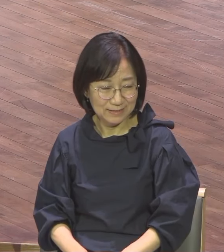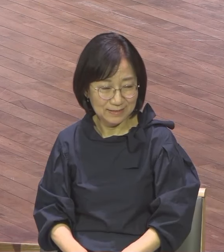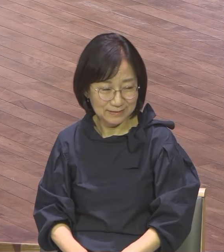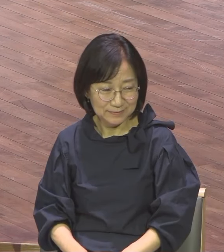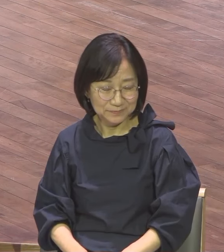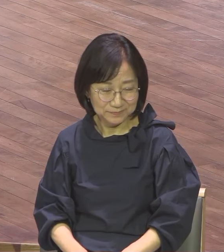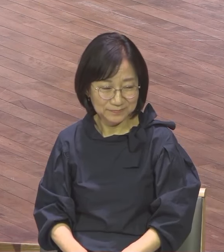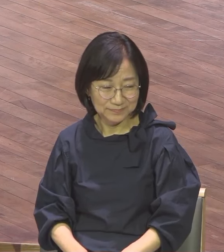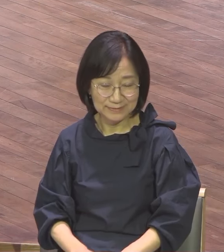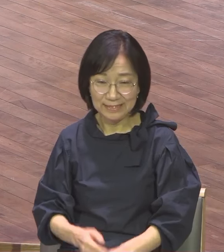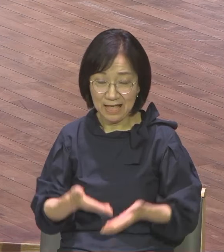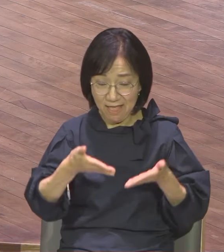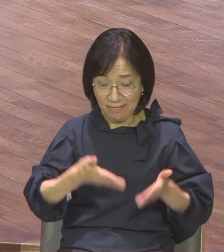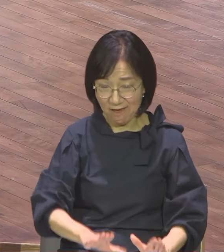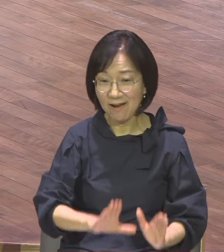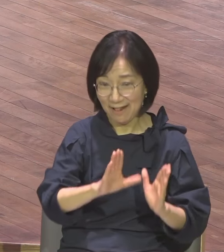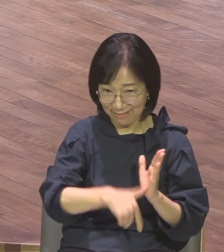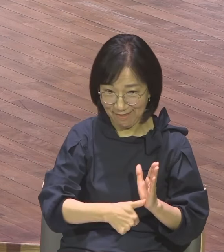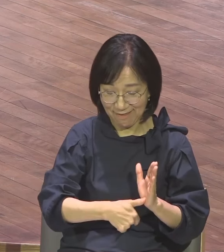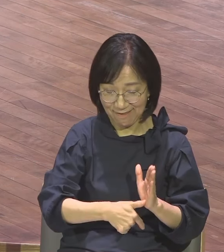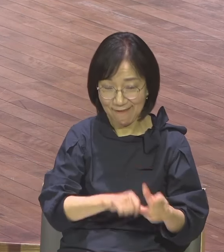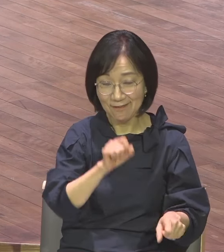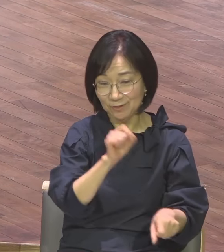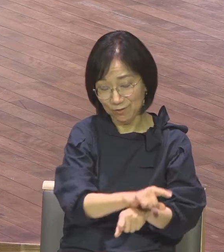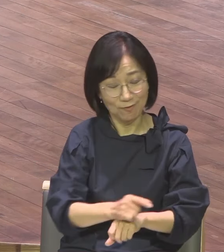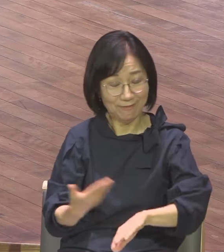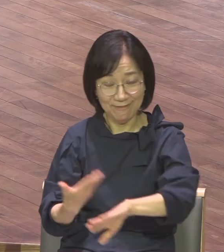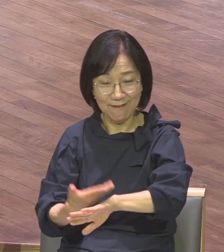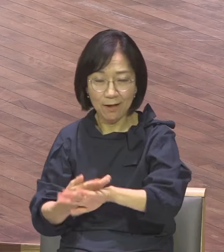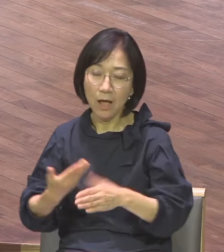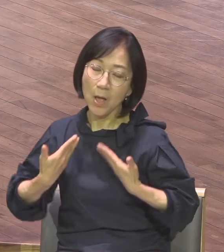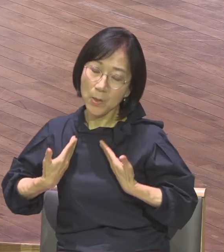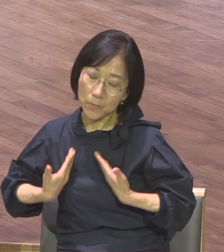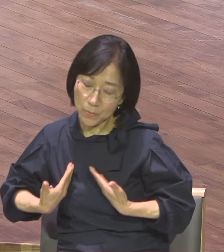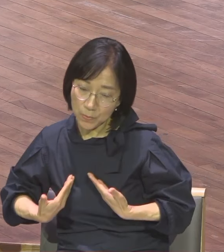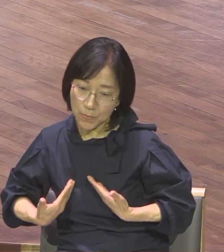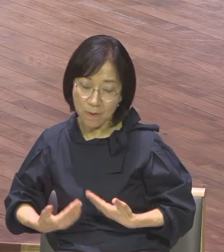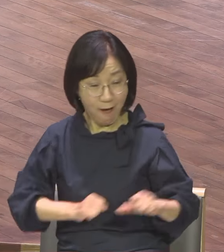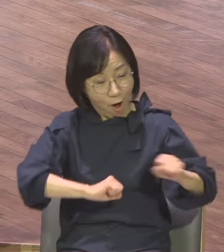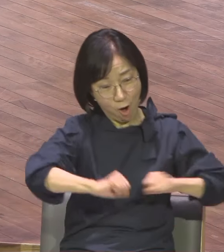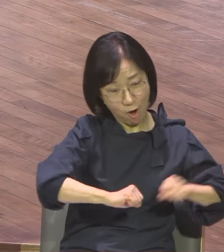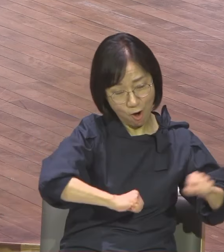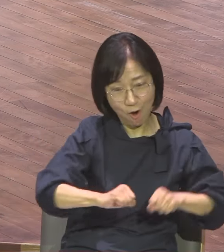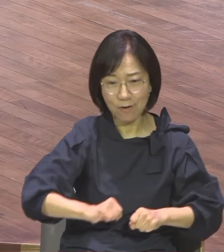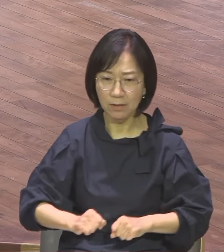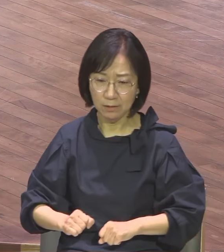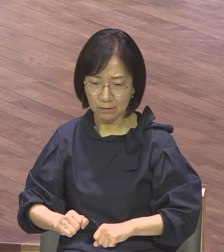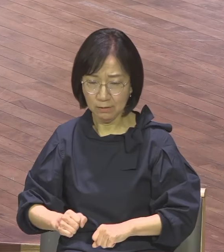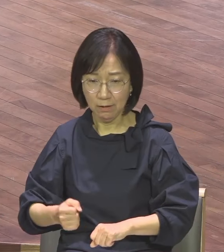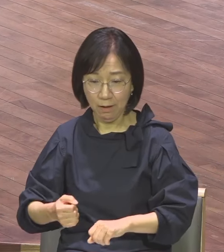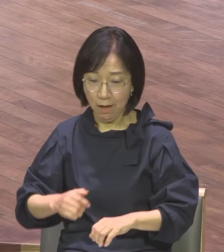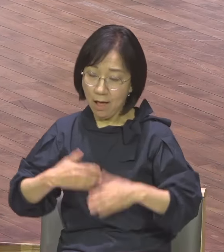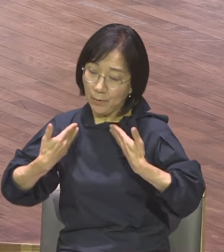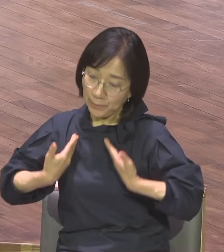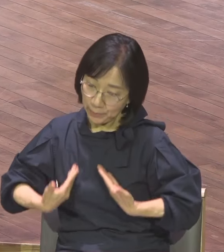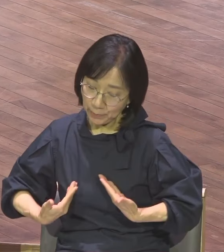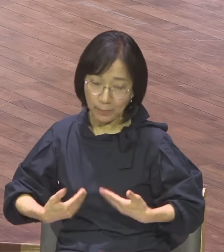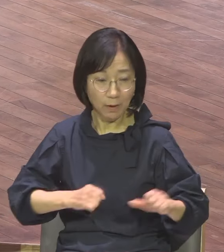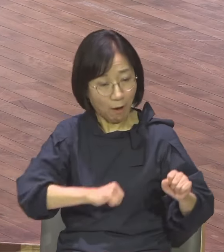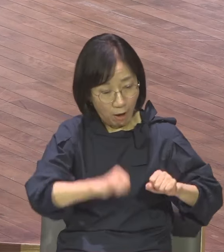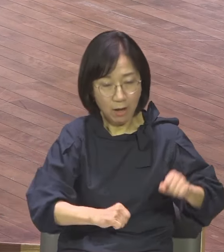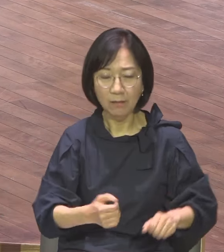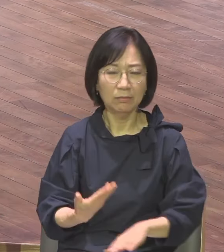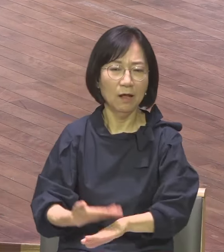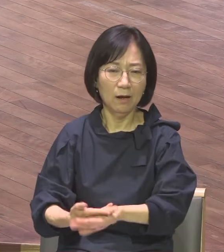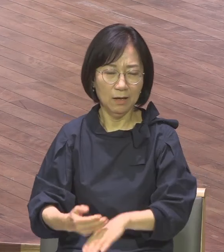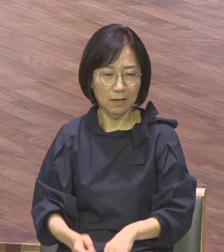그렇게 태어났다니까. 치약을 찍찍 짜든지 그걸 자꾸 작게 자르고 자꾸 말하고